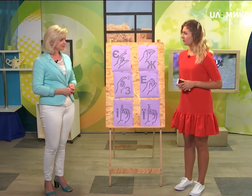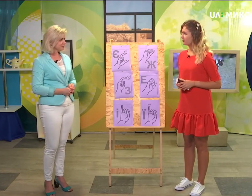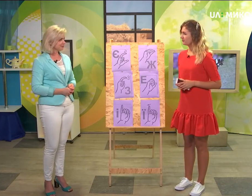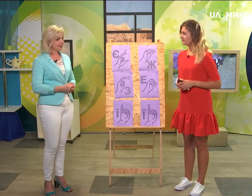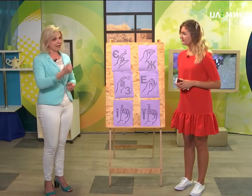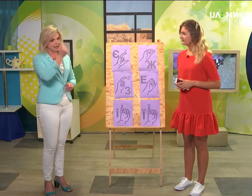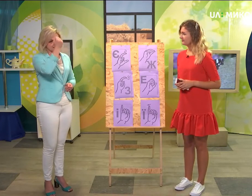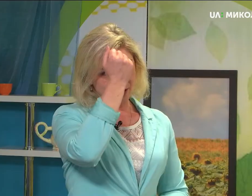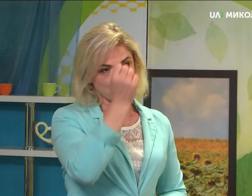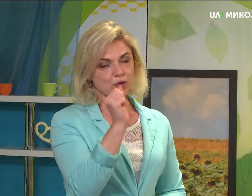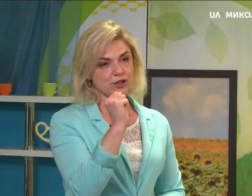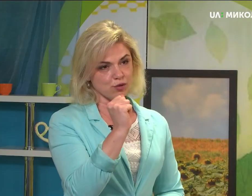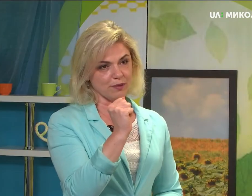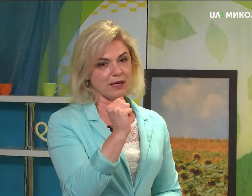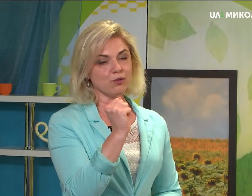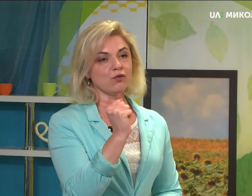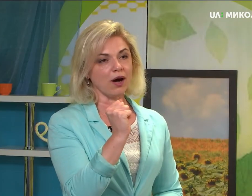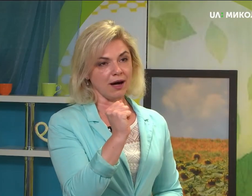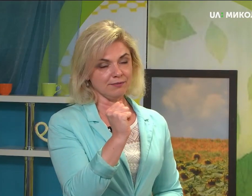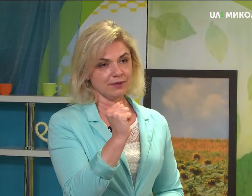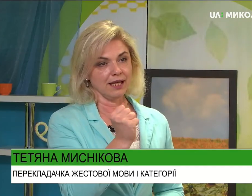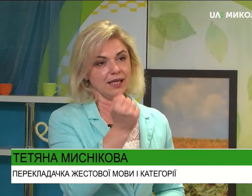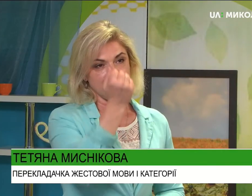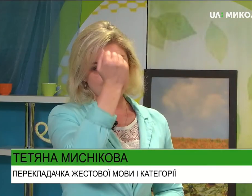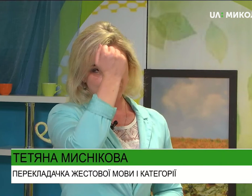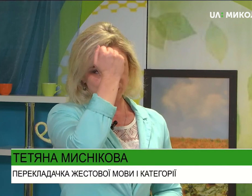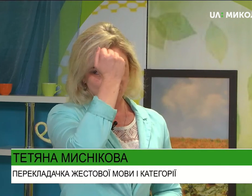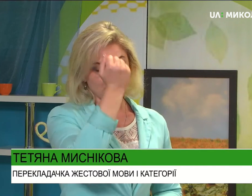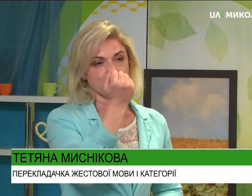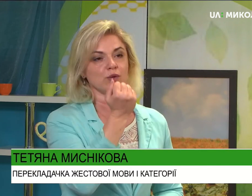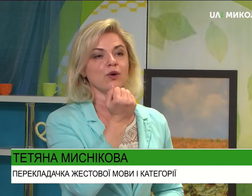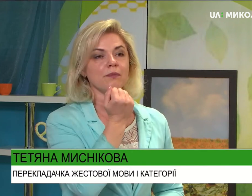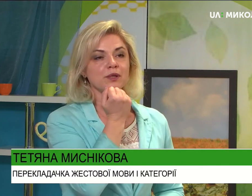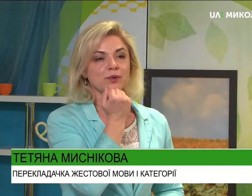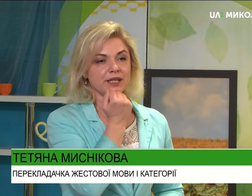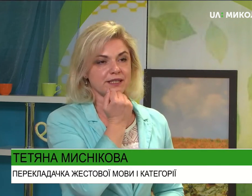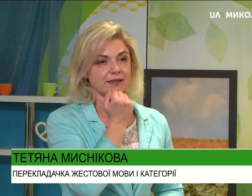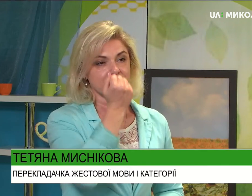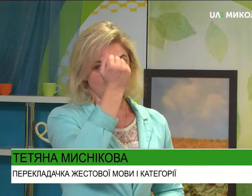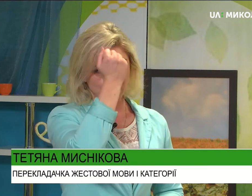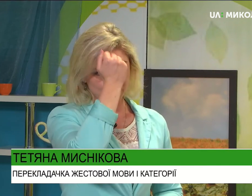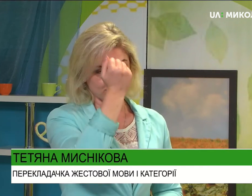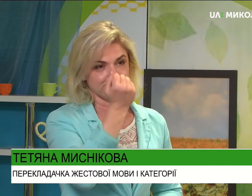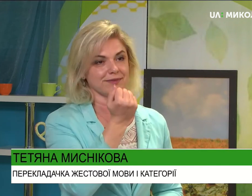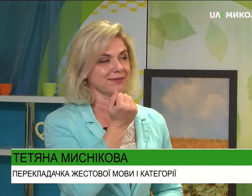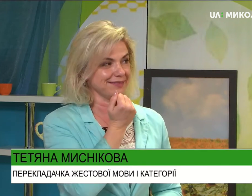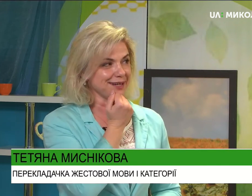дякую? Дякую. Кулачок ми як букву А. І від лоба до підборіддя. Дякую. Дякую.